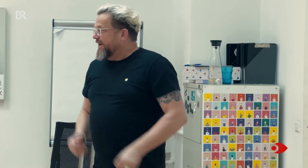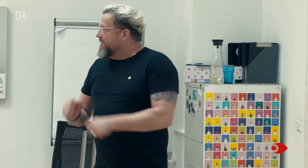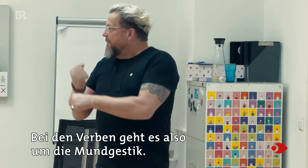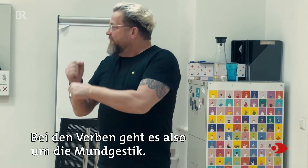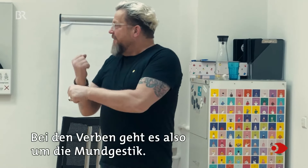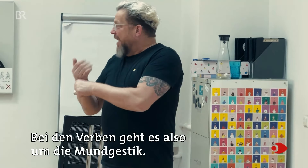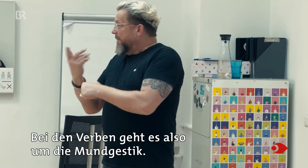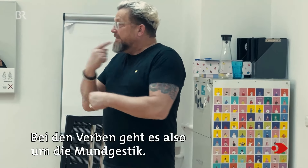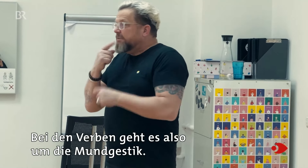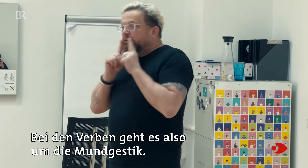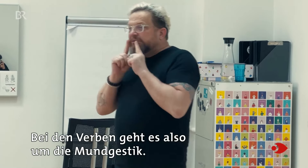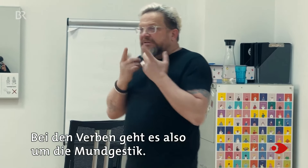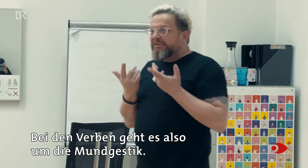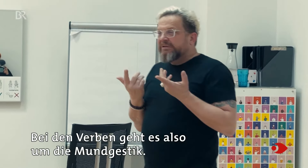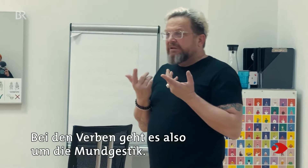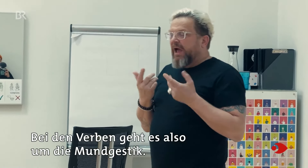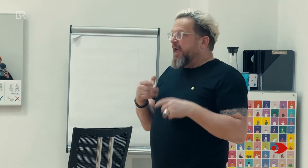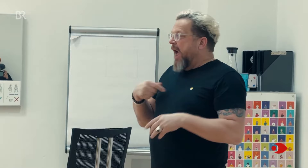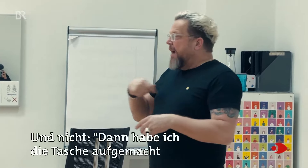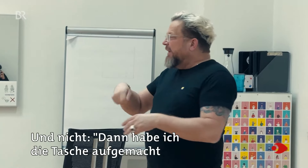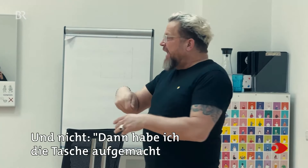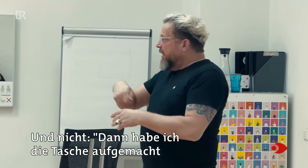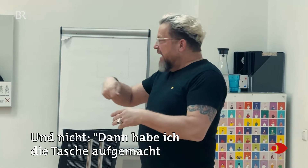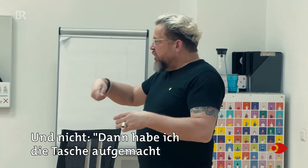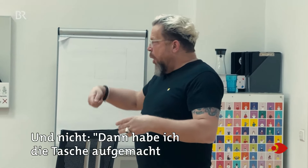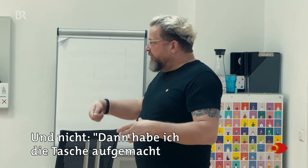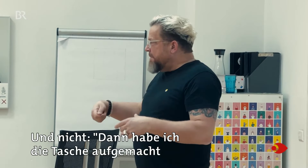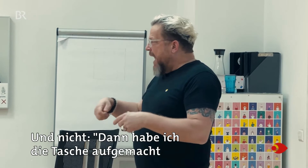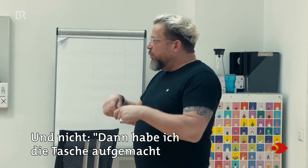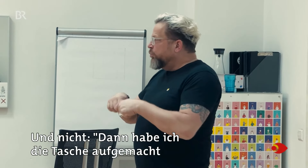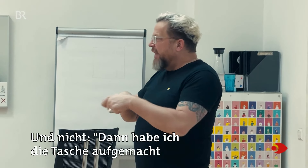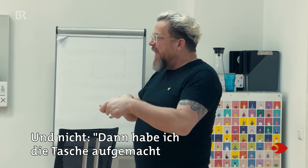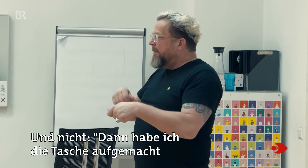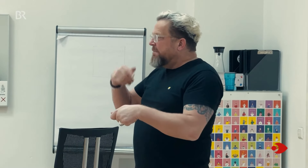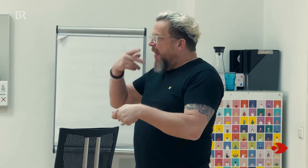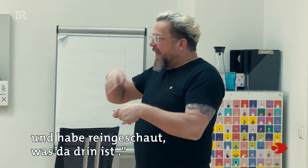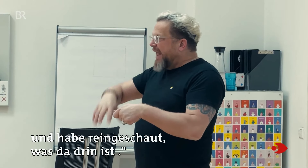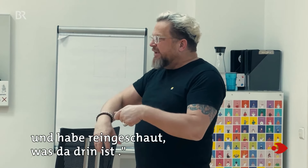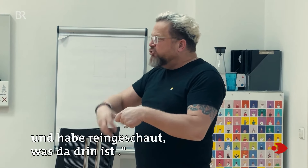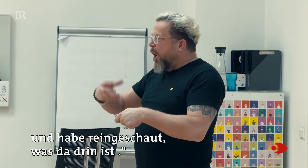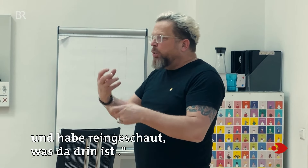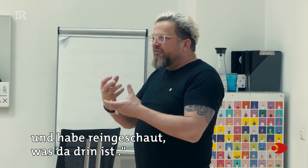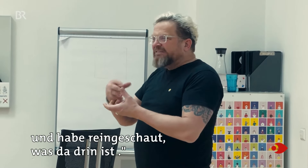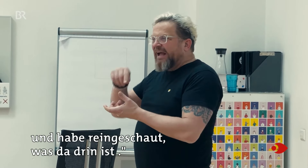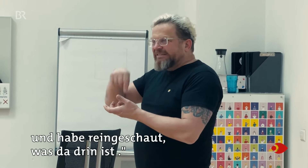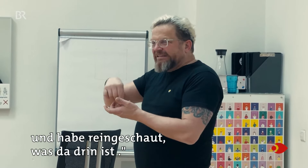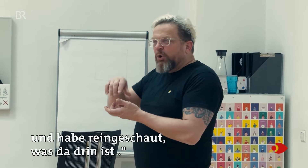Bei den Verben geht es also um die Mundgestik und nicht, dann habe ich die Tasche aufgemacht und habe reingeschaut, was da drin ist.